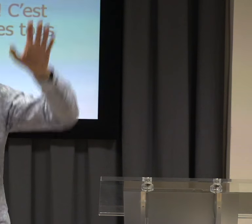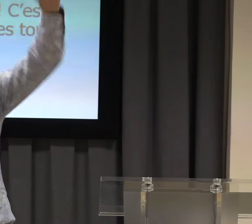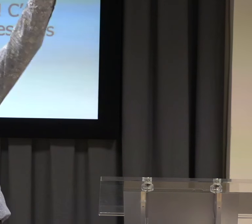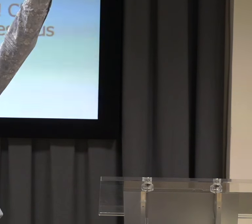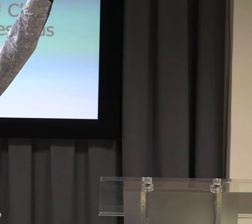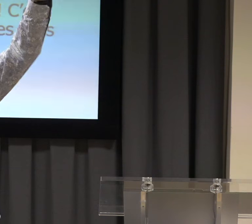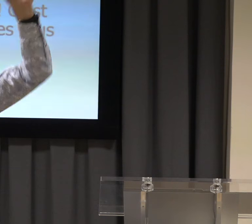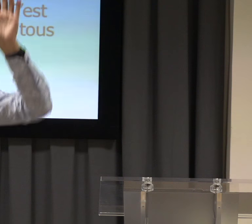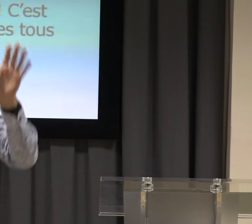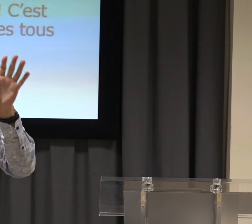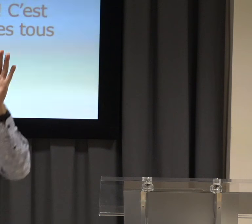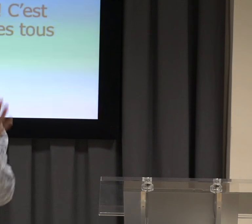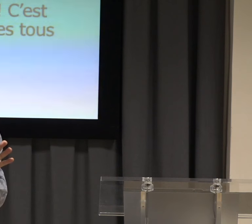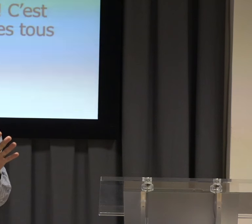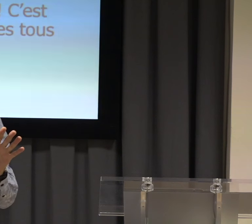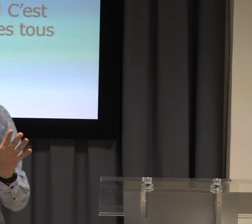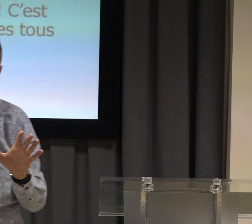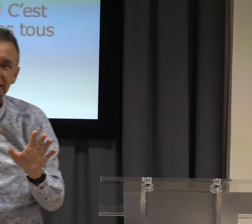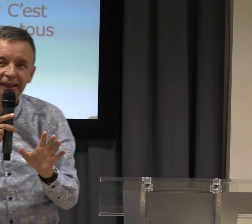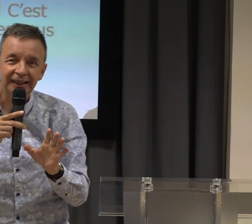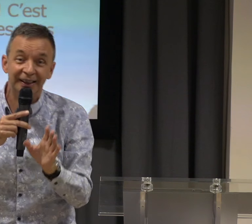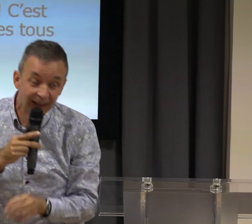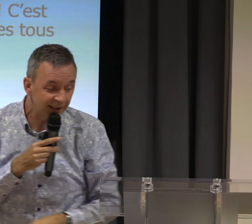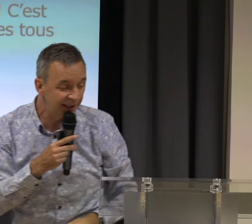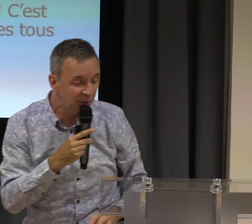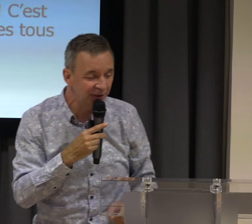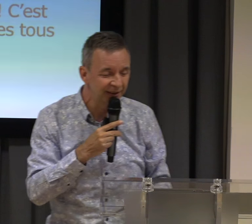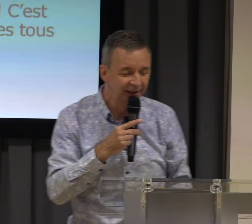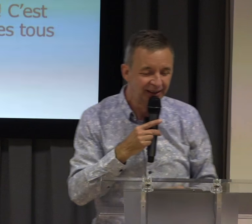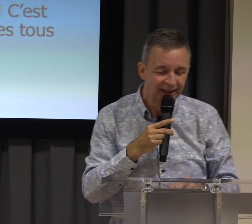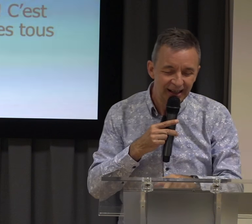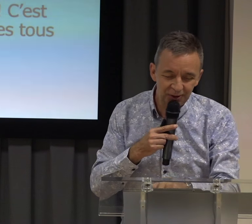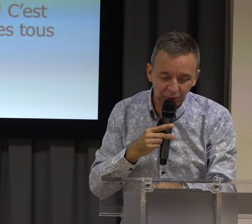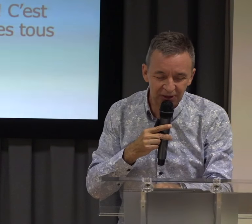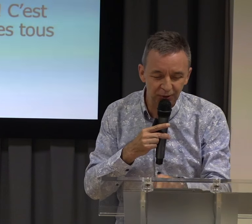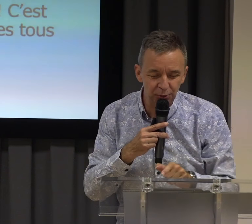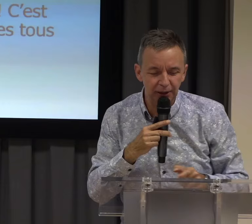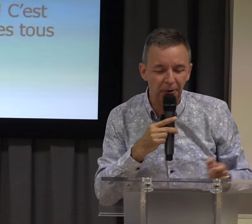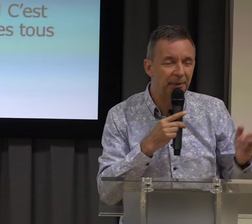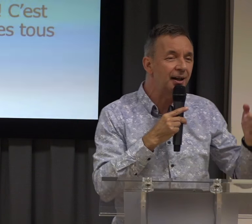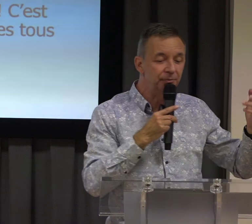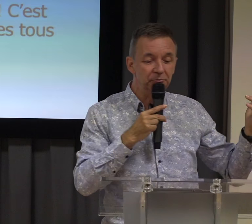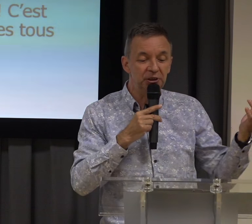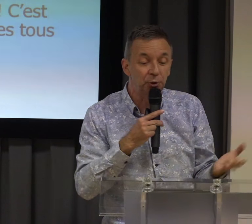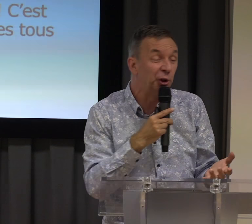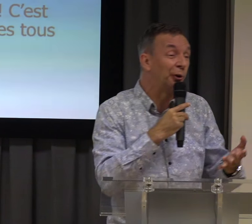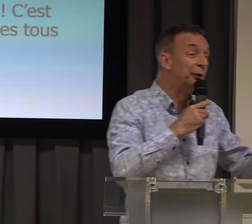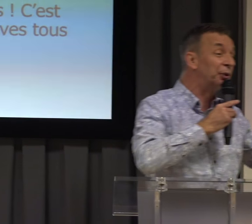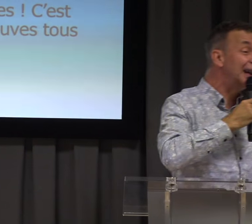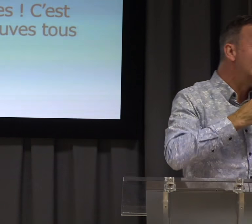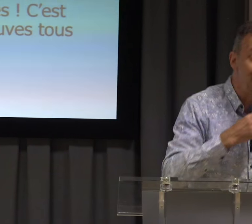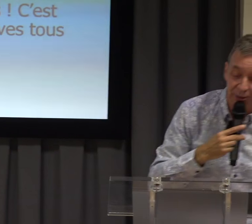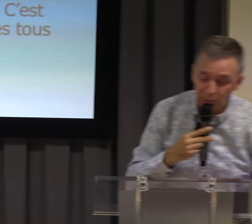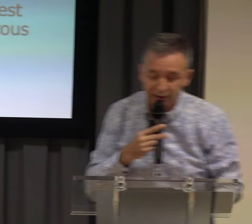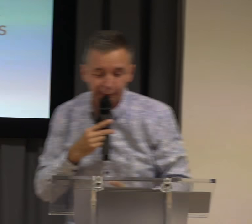qui comptent. C'est la culture du royaume de Dieu. C'est ça qui compte. Et notre salut ne dépend pas ni de notre